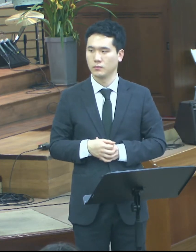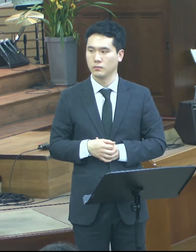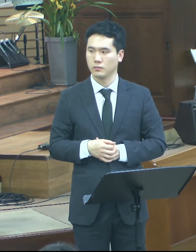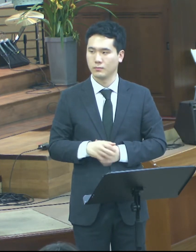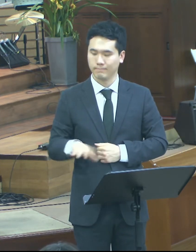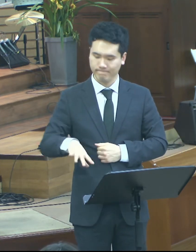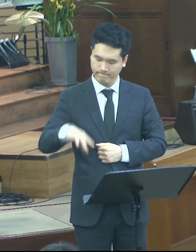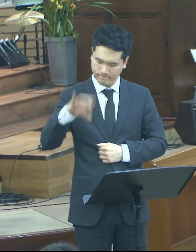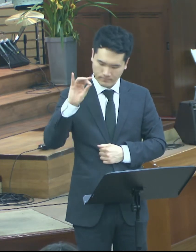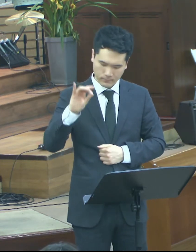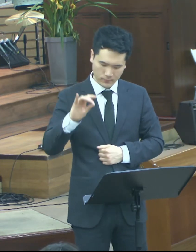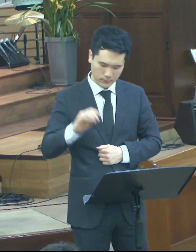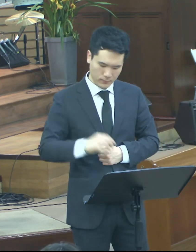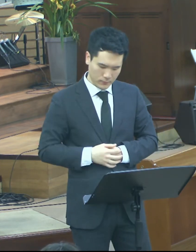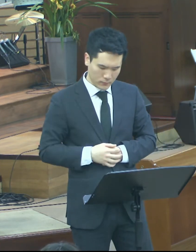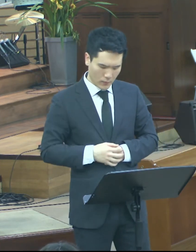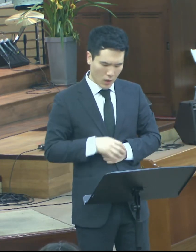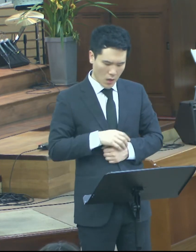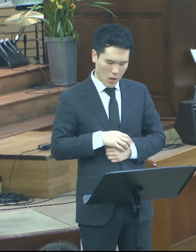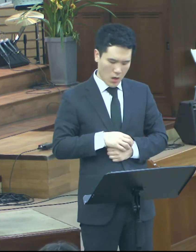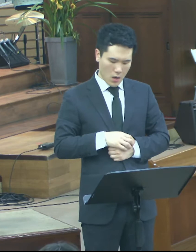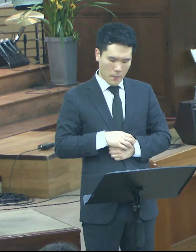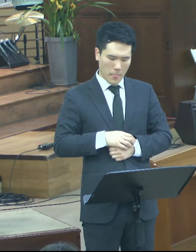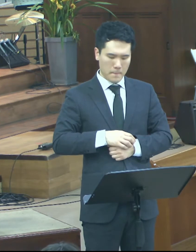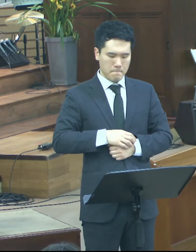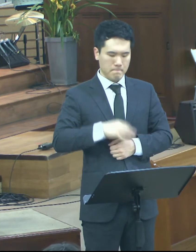먼저 아직도 알지 못한다 그랬어요. 아직도 알지 못한다.